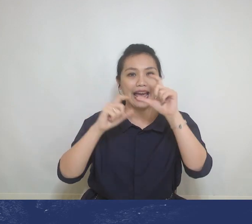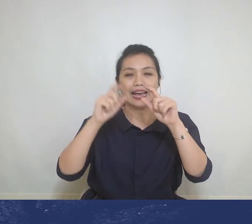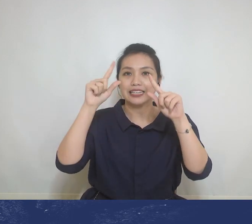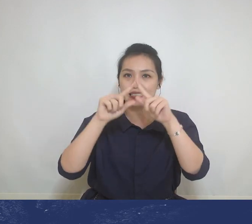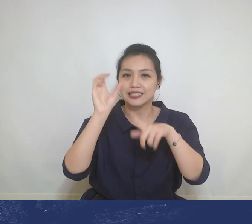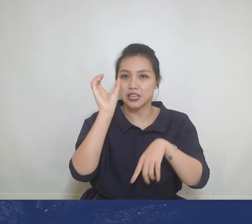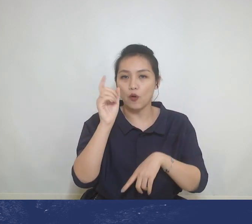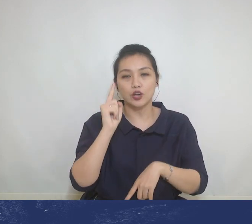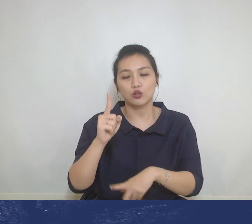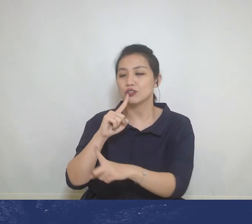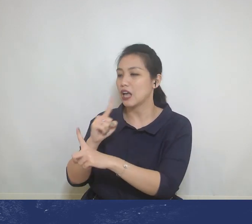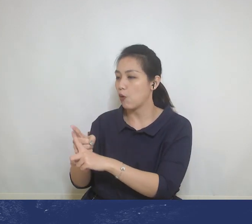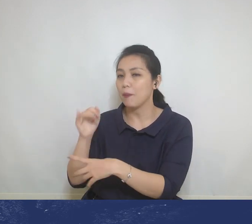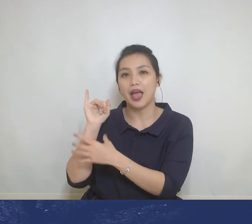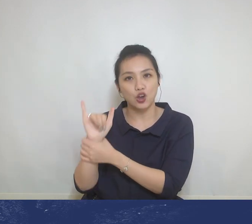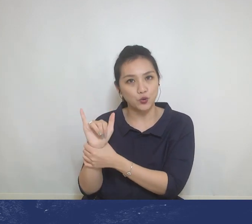Dia berusaha